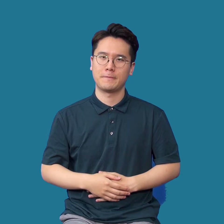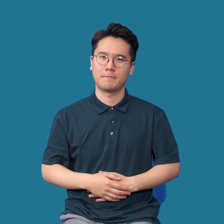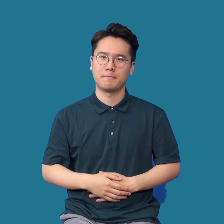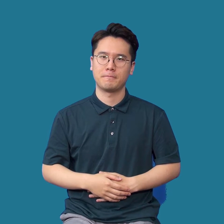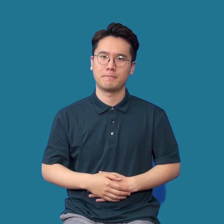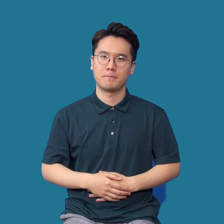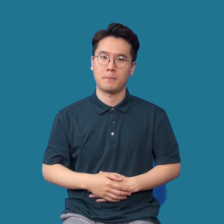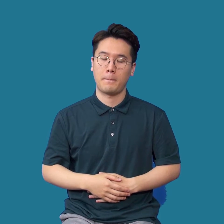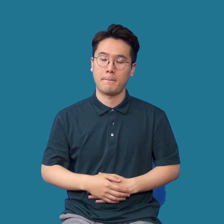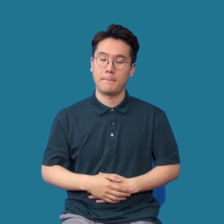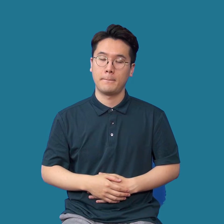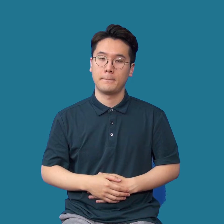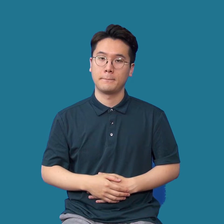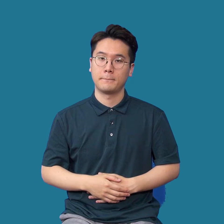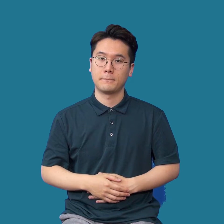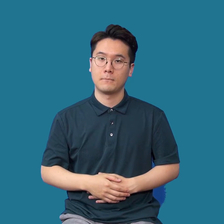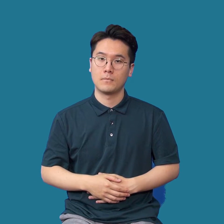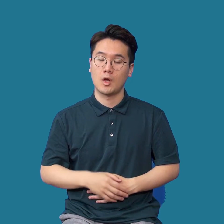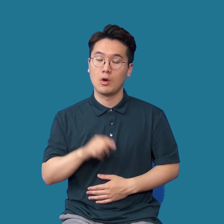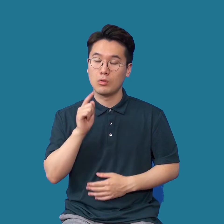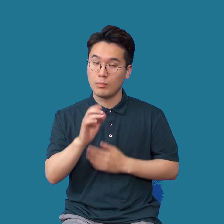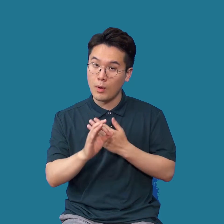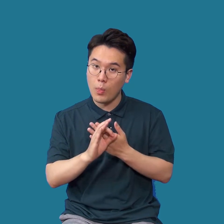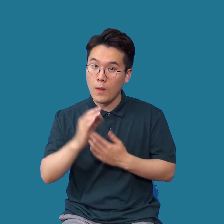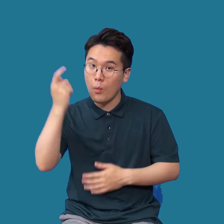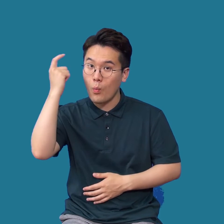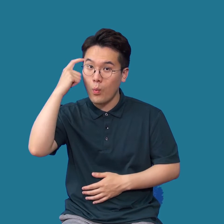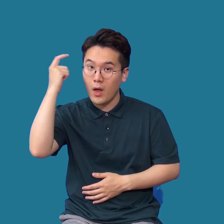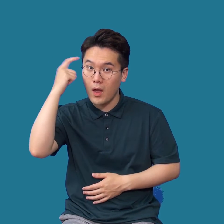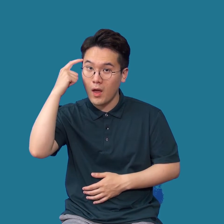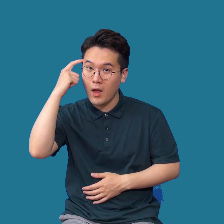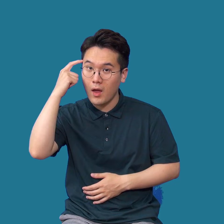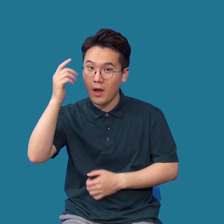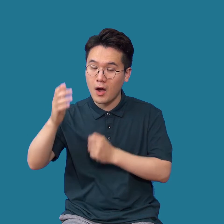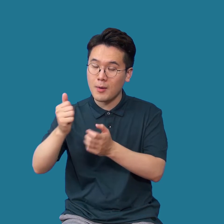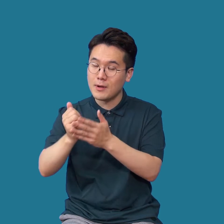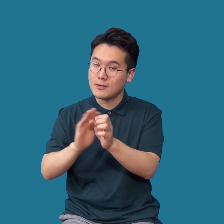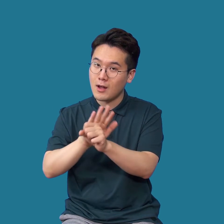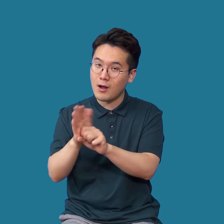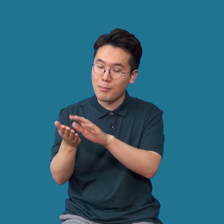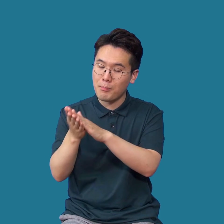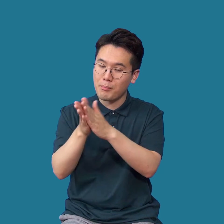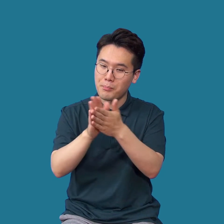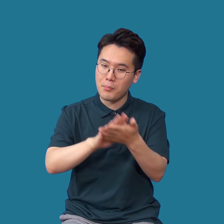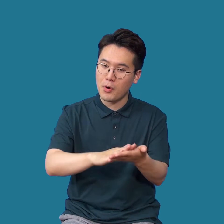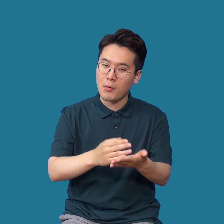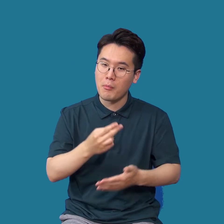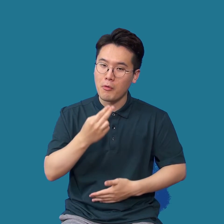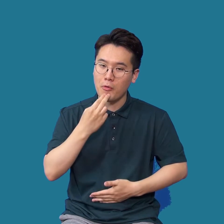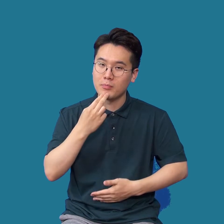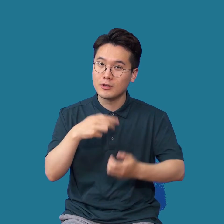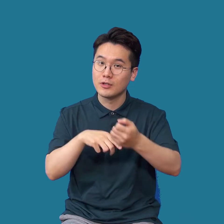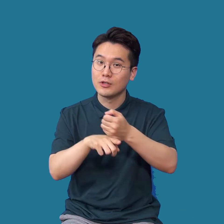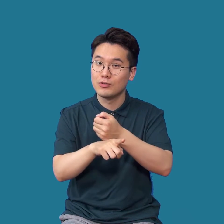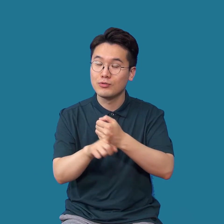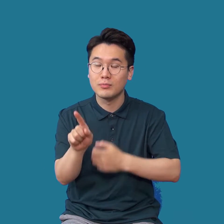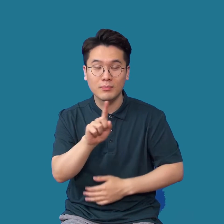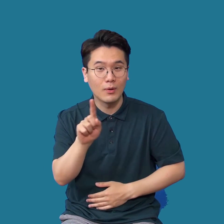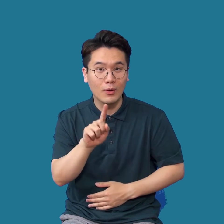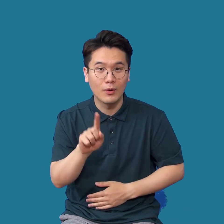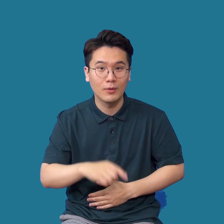만일 그렇다면 왜 그런지를 한번 설명을 해 보십시오. 여러분도 불꽃 같은 논리로